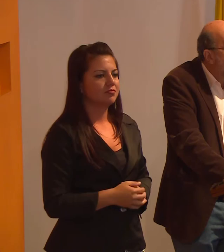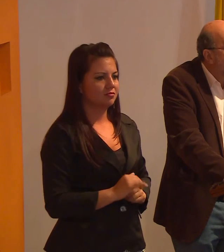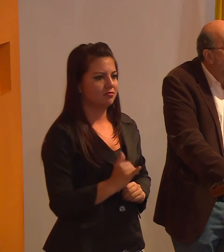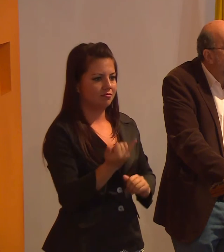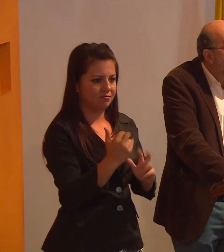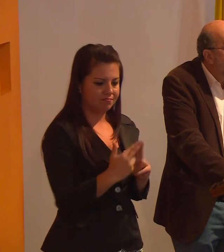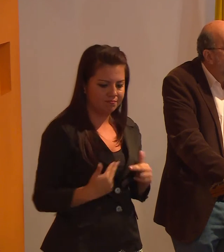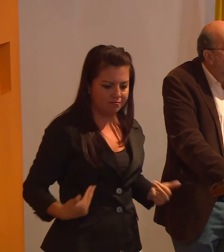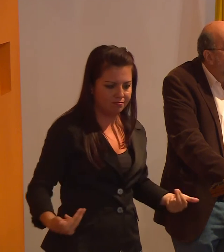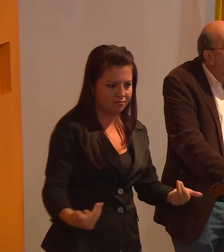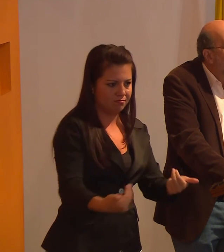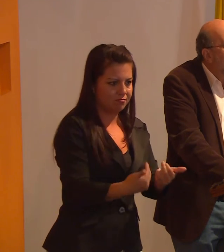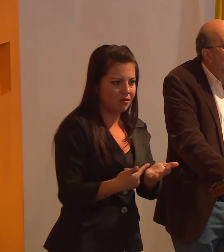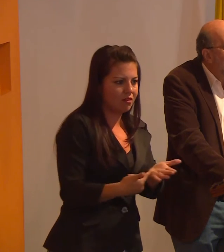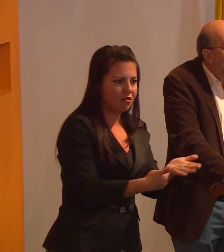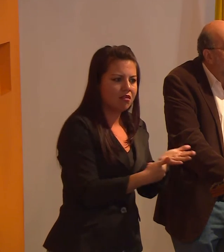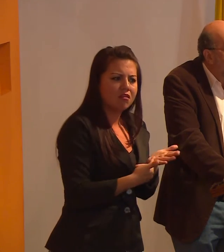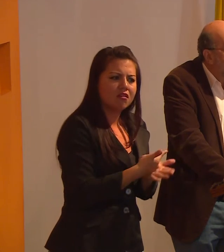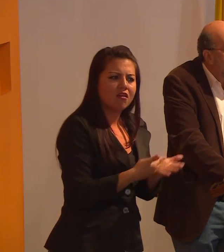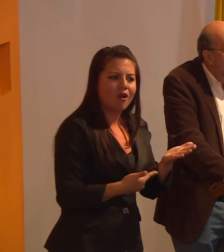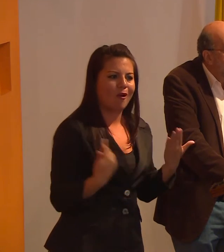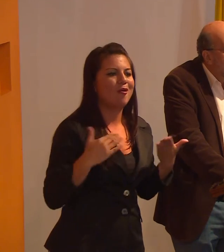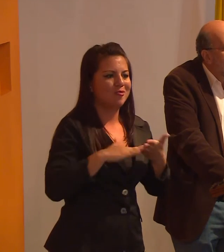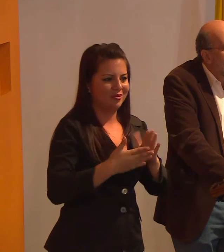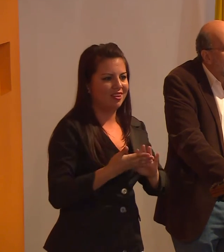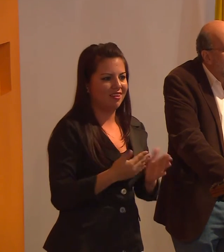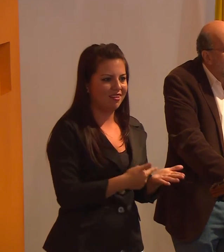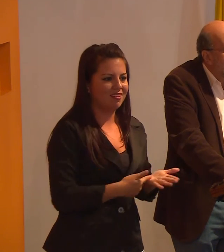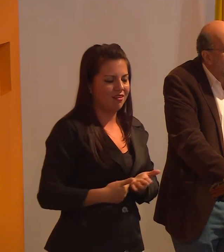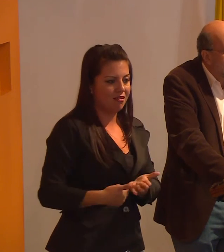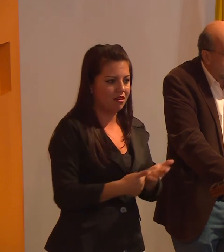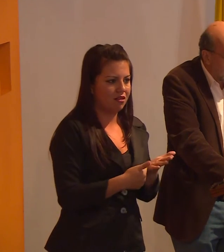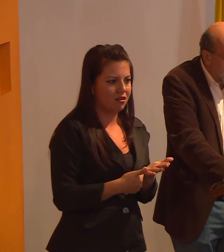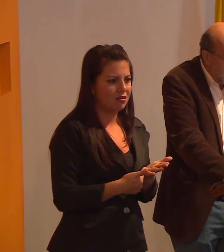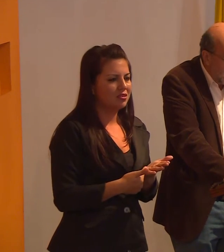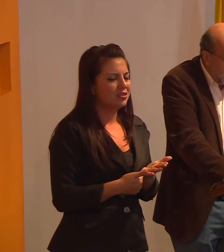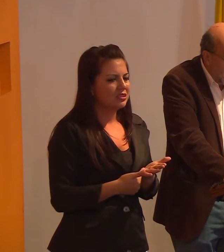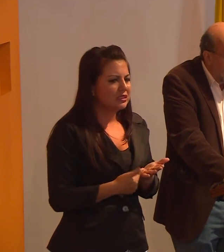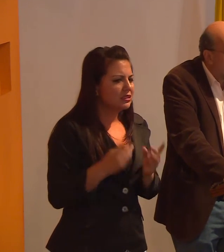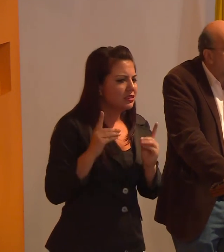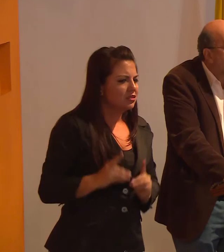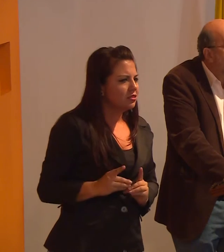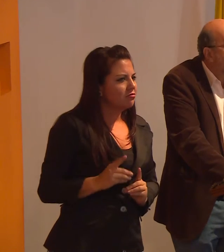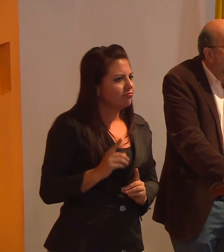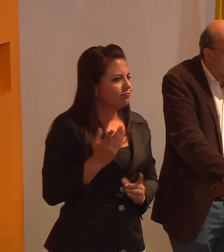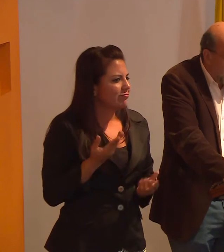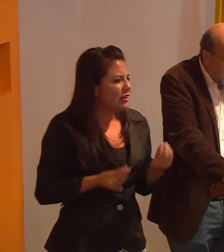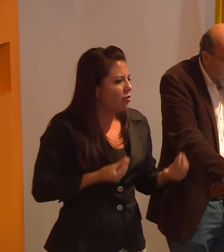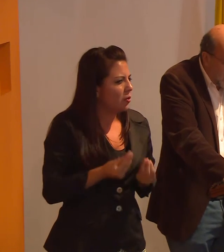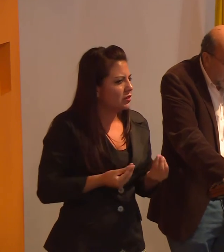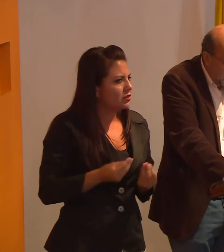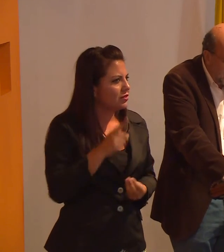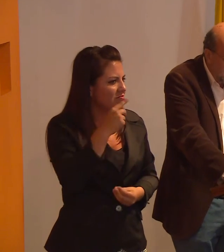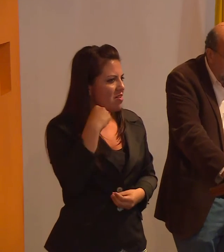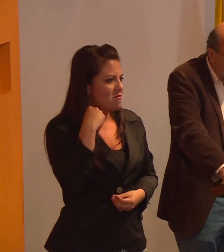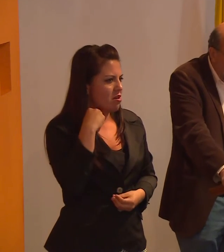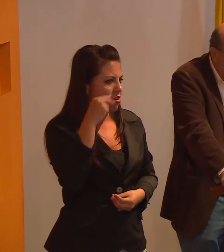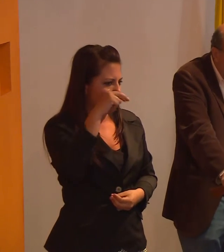en comunidad para trazar lo que debemos hacer en nuestra nueva